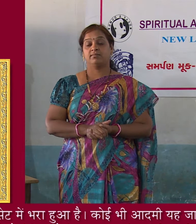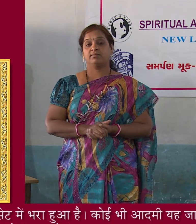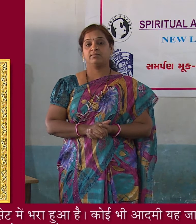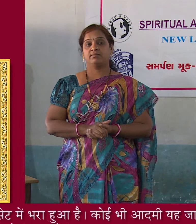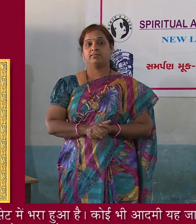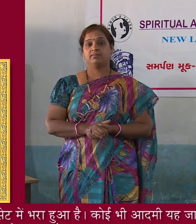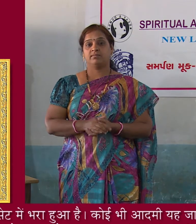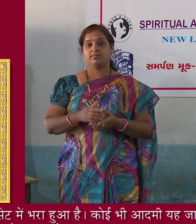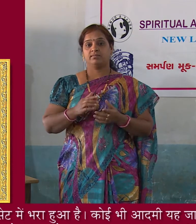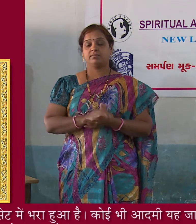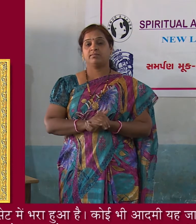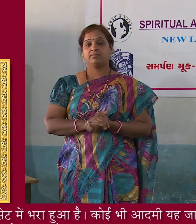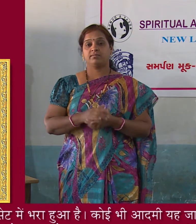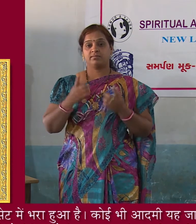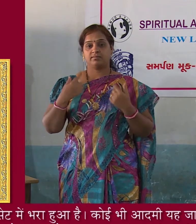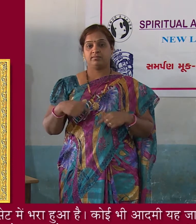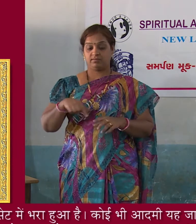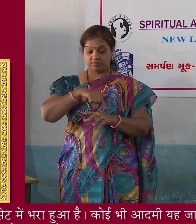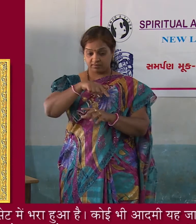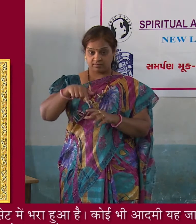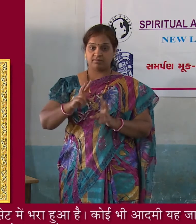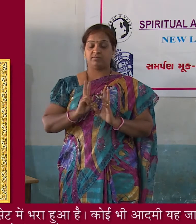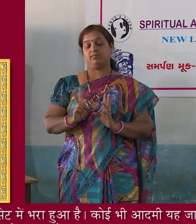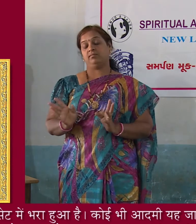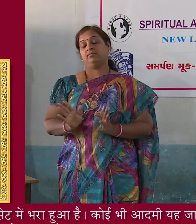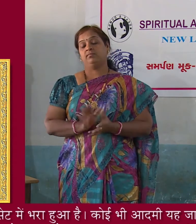सारा रिकॉर्ड कैसेट में भरा हुआ है।